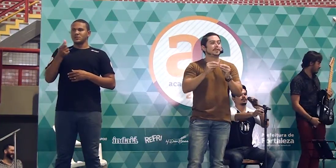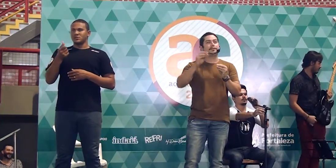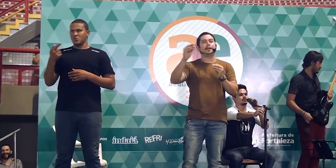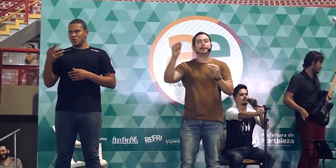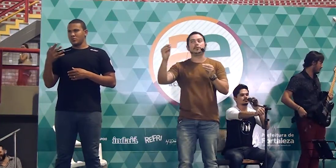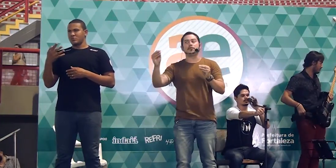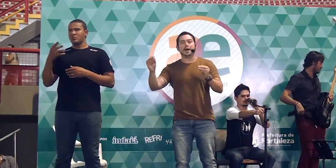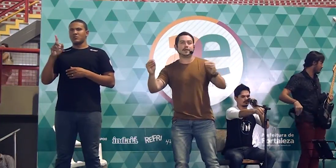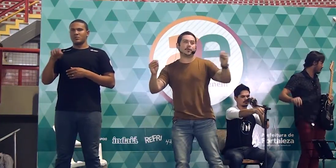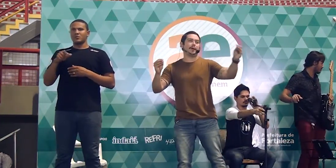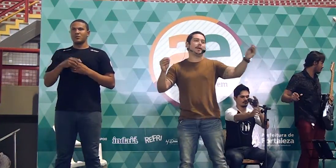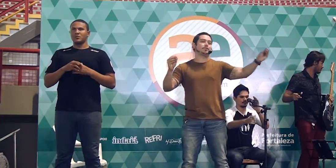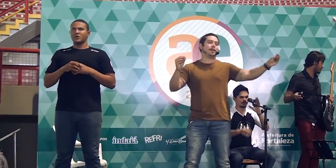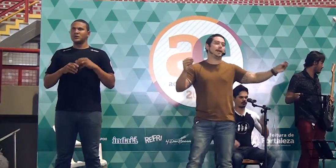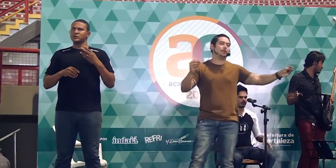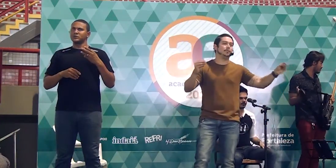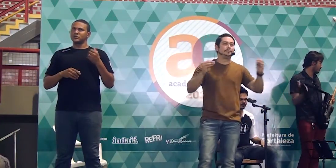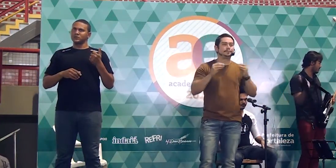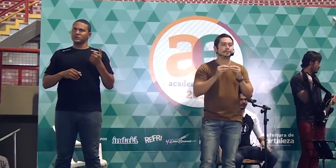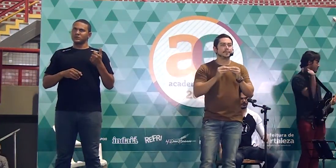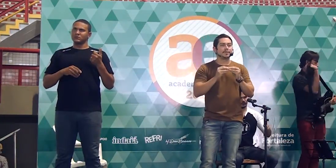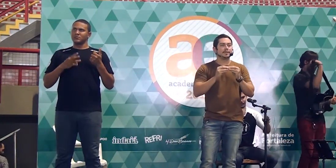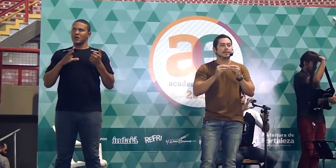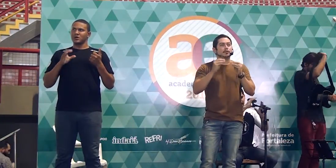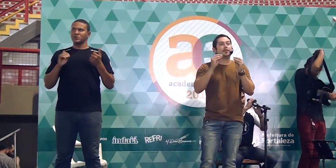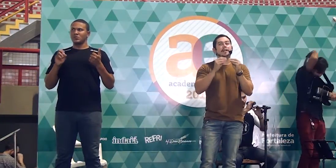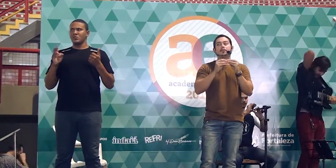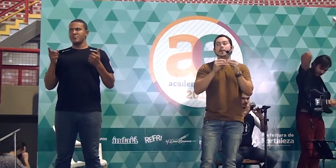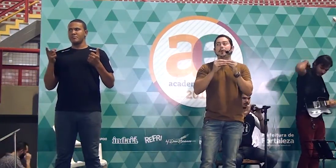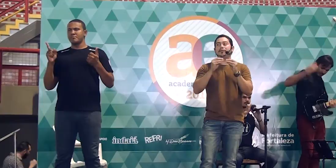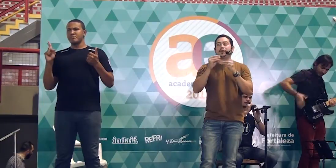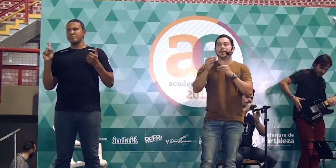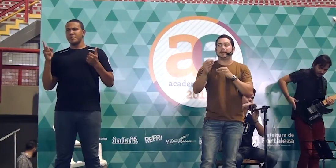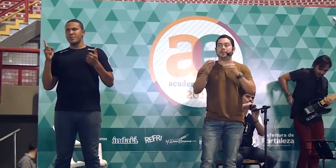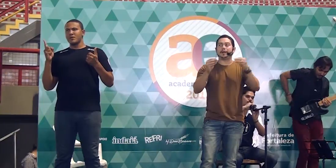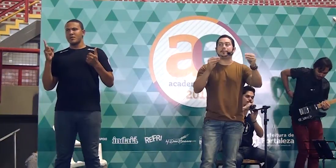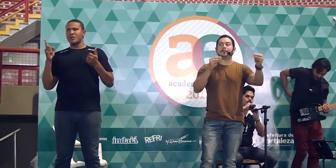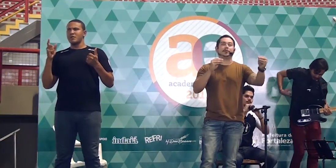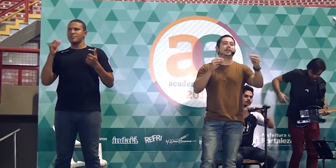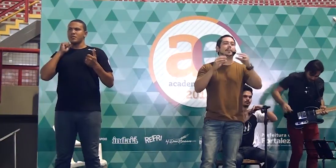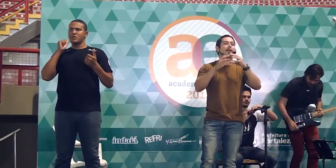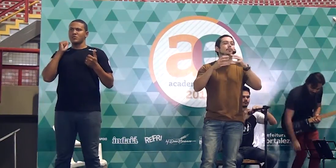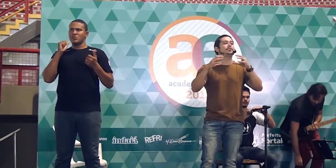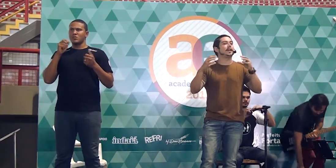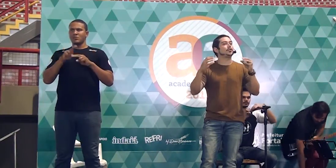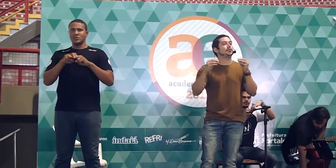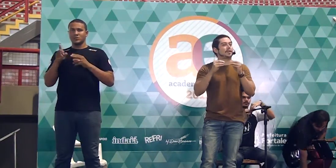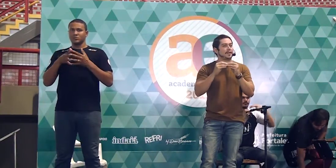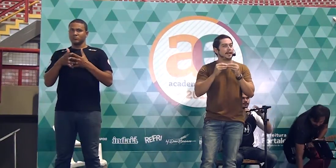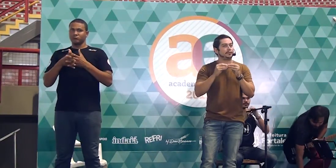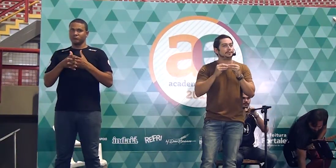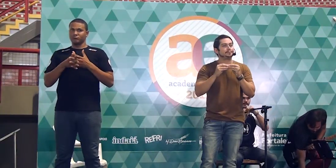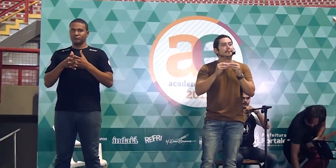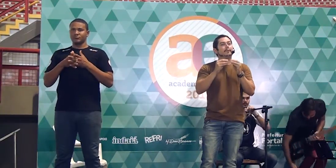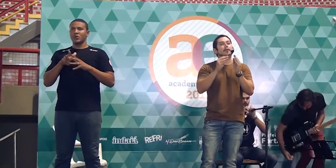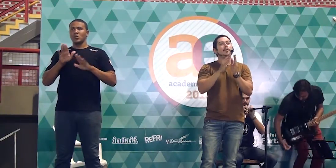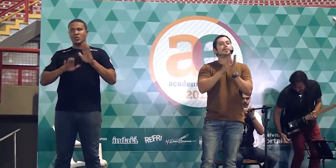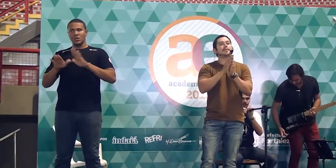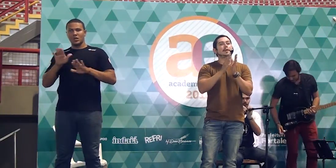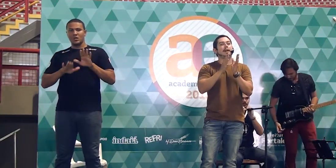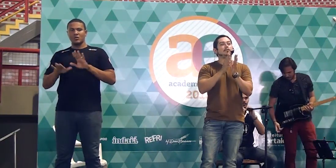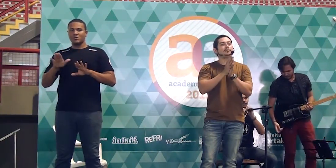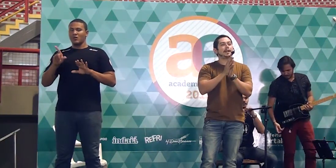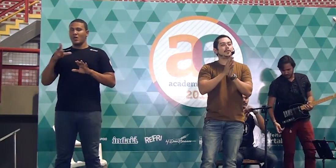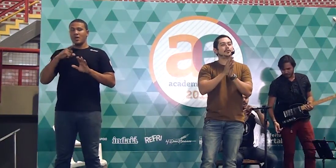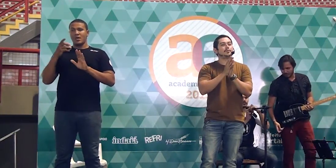historiográfica. 31 de março ou 1º de abril? Cuidado com a prova do Enem, porque a prova do Enem trabalha com texto, tá certo? E quando